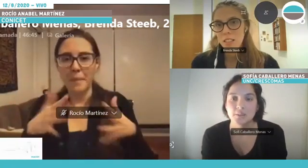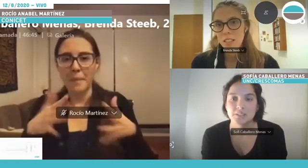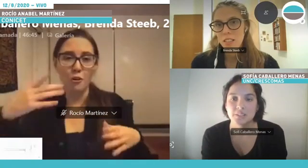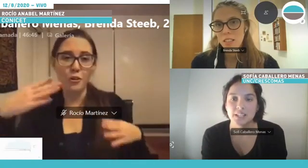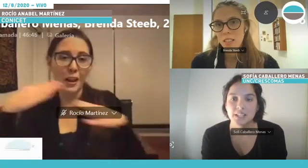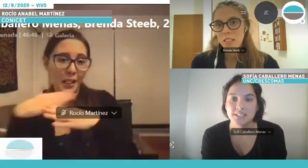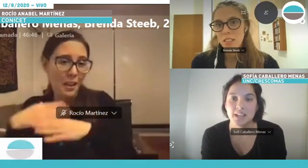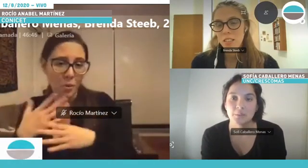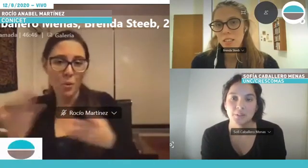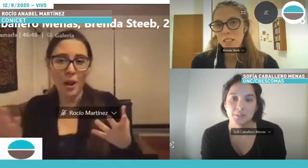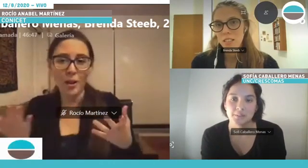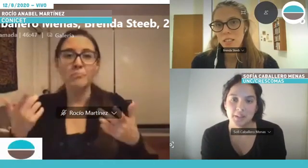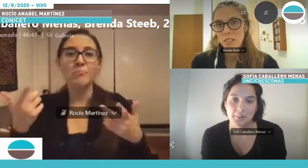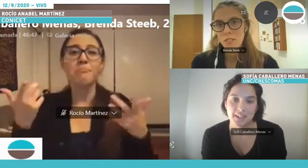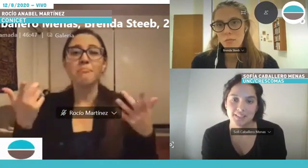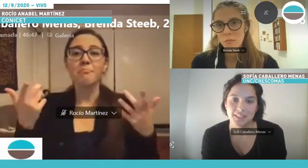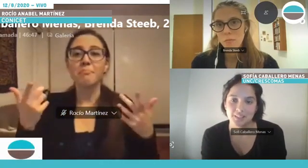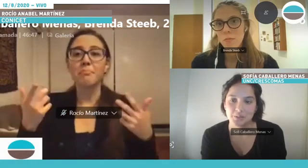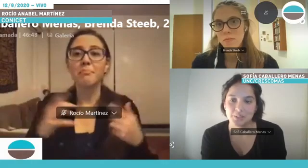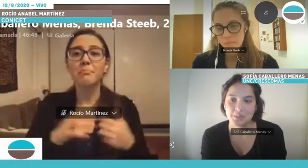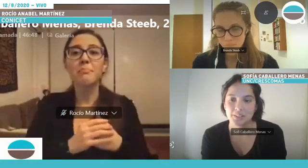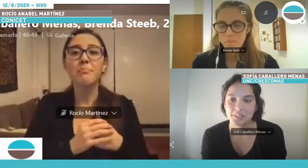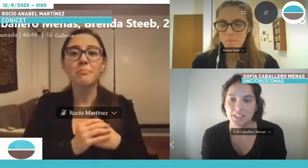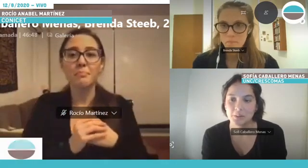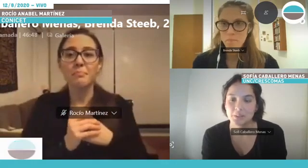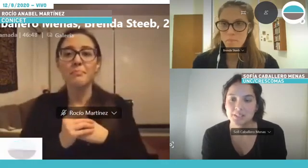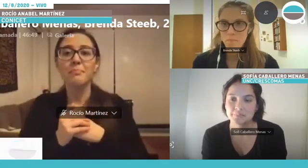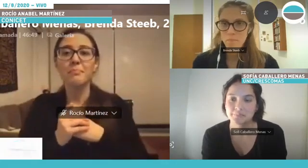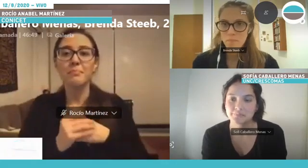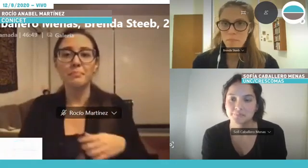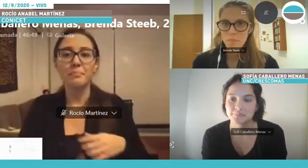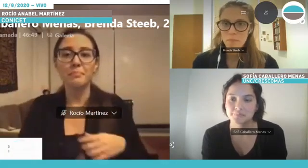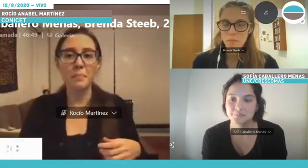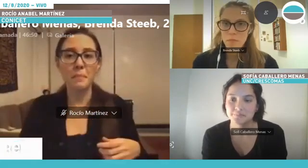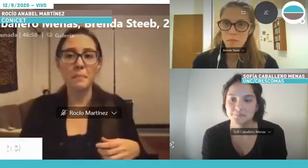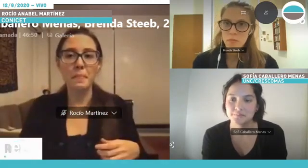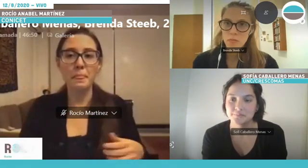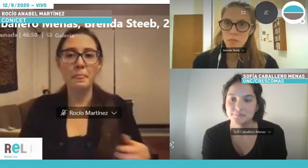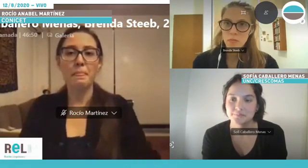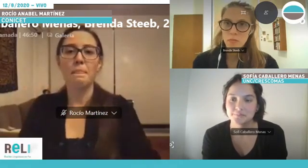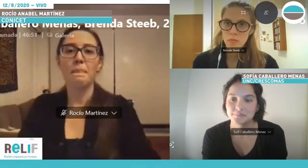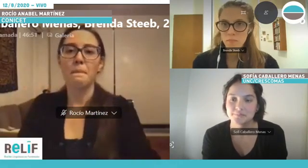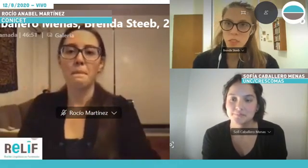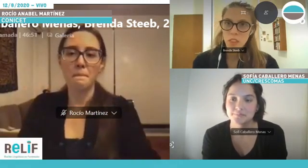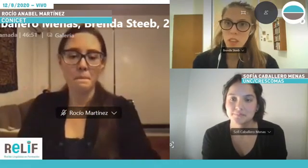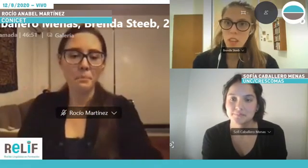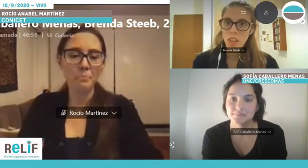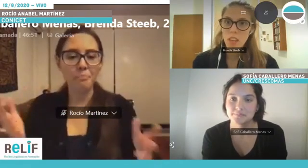La situación en la LSA, bueno, es parecida justamente a otras lenguas.